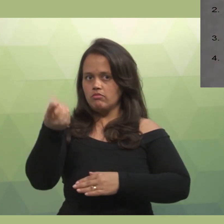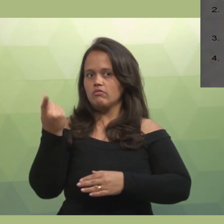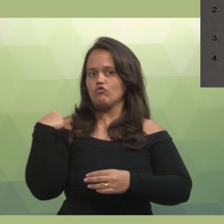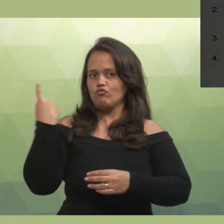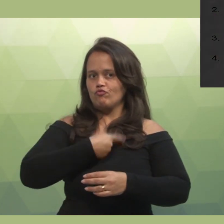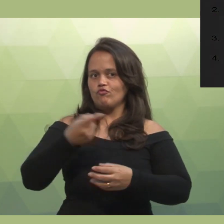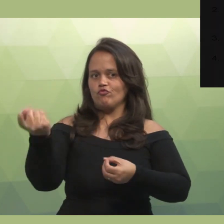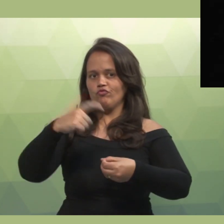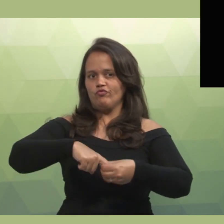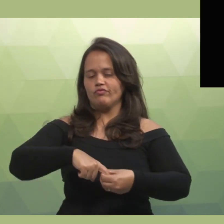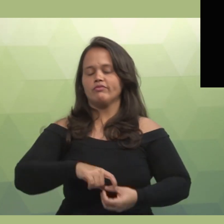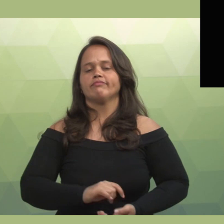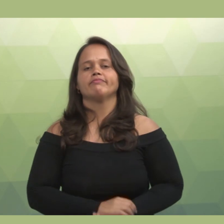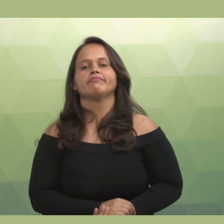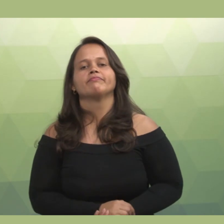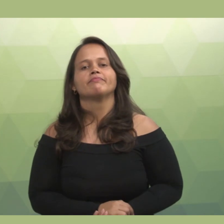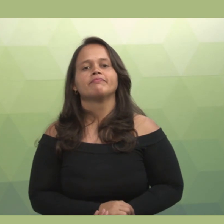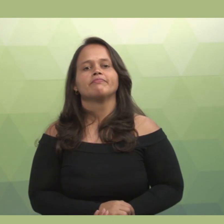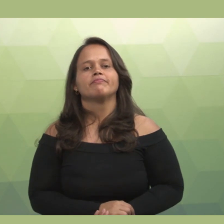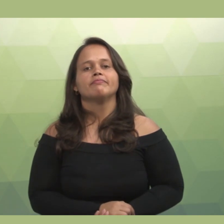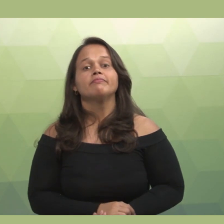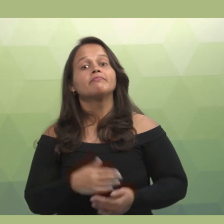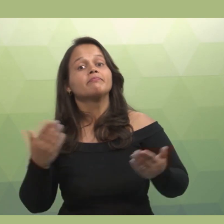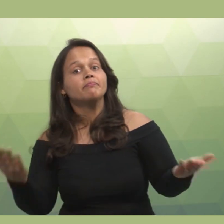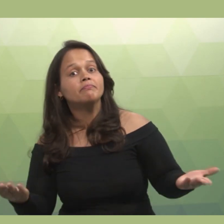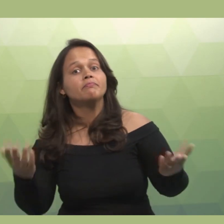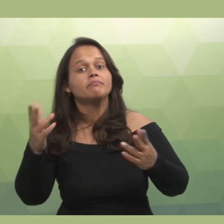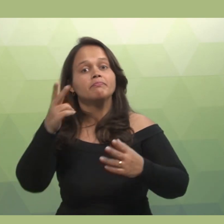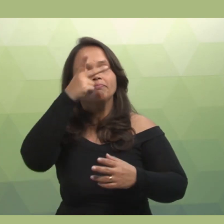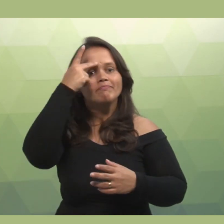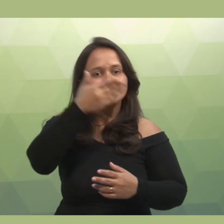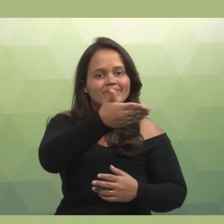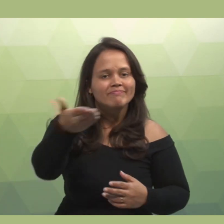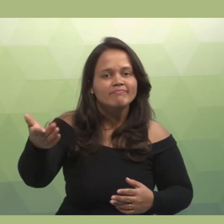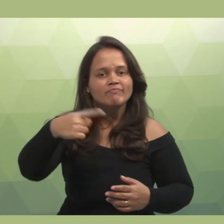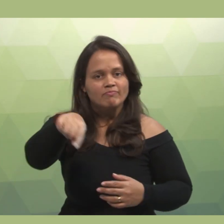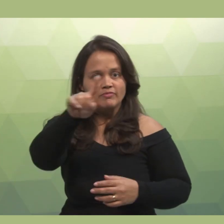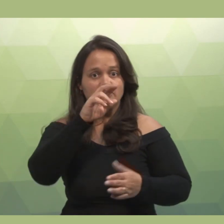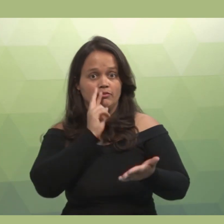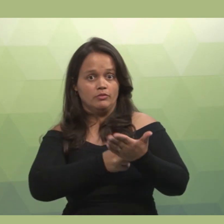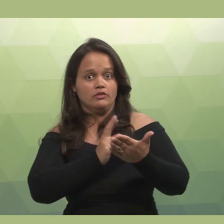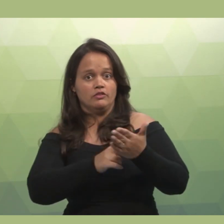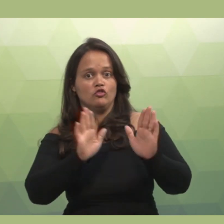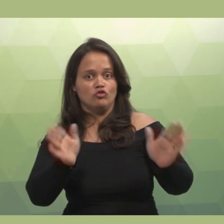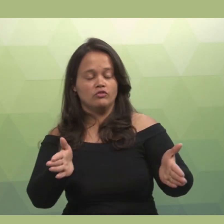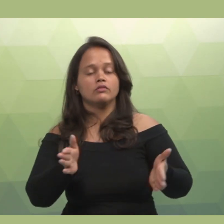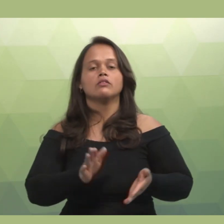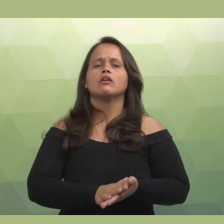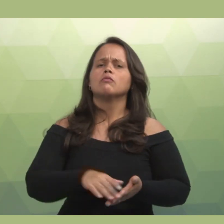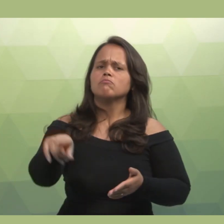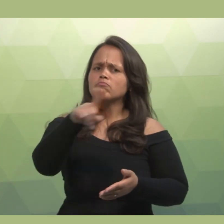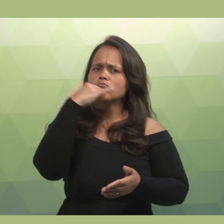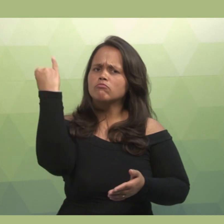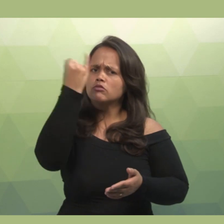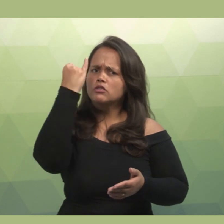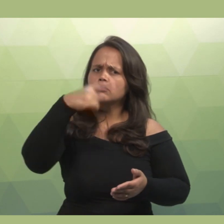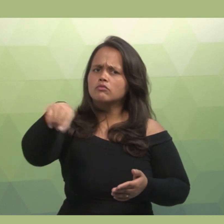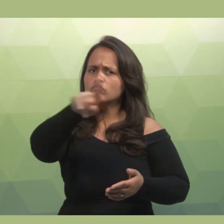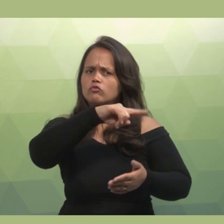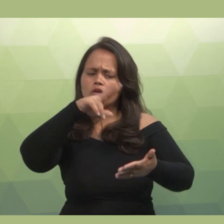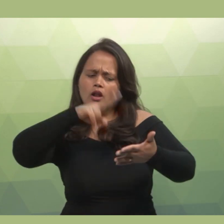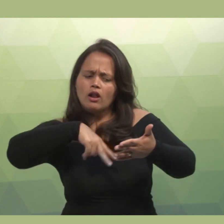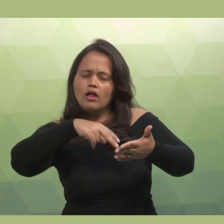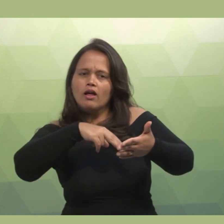E aí, pessoal, responderam as questões? É importante você se habituar a ler cada capítulo do